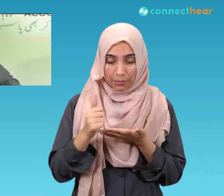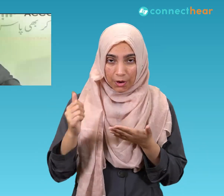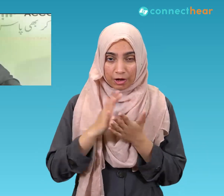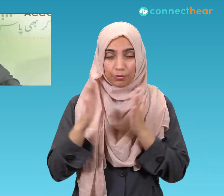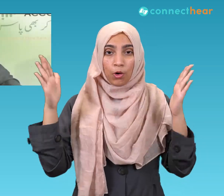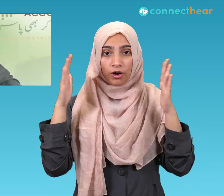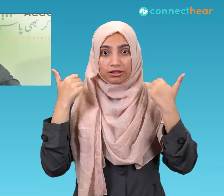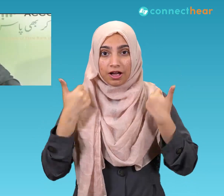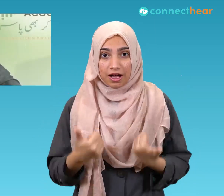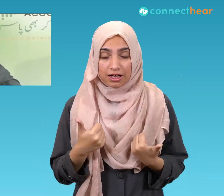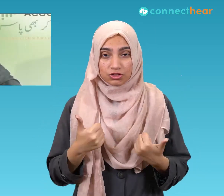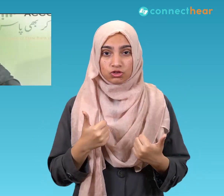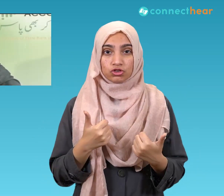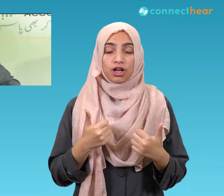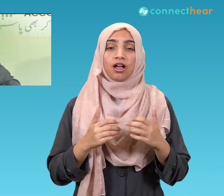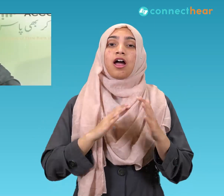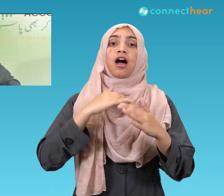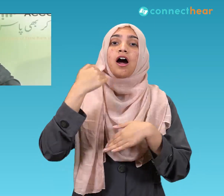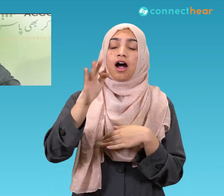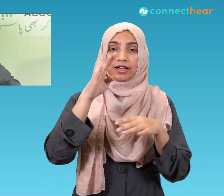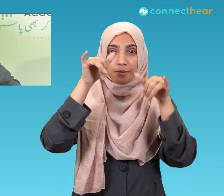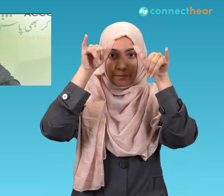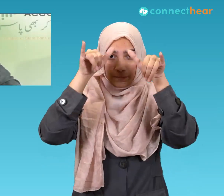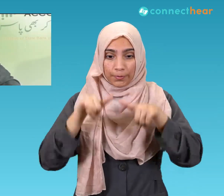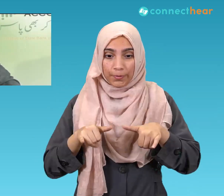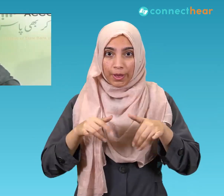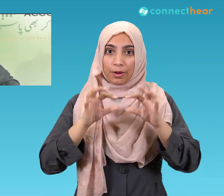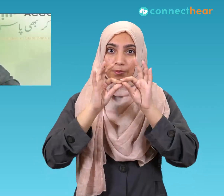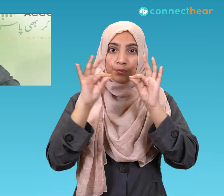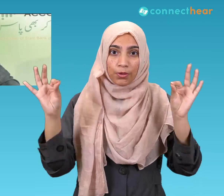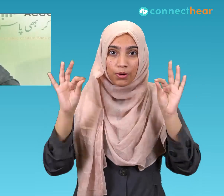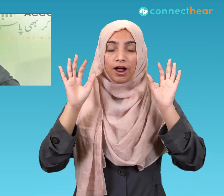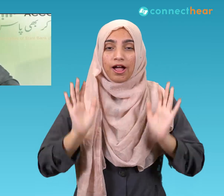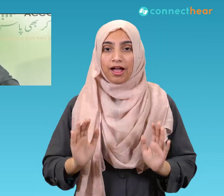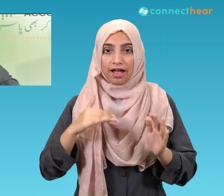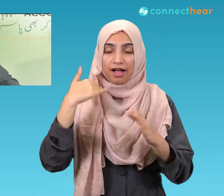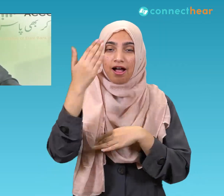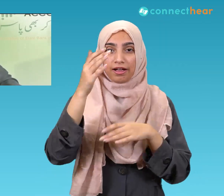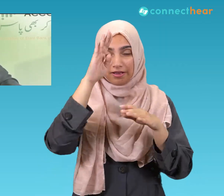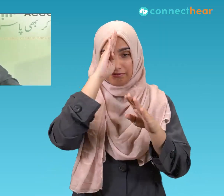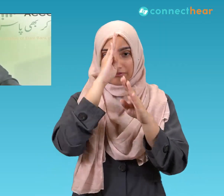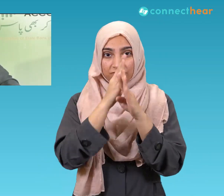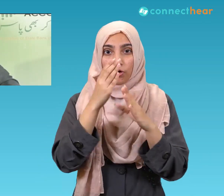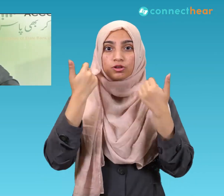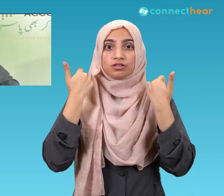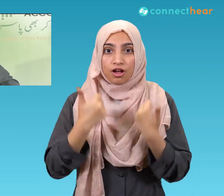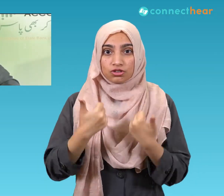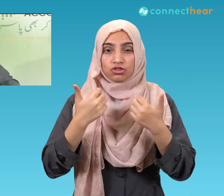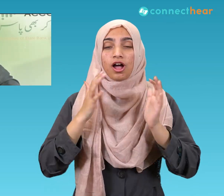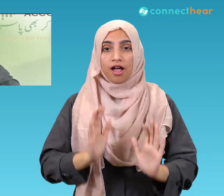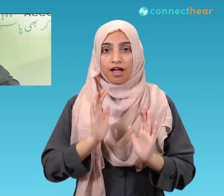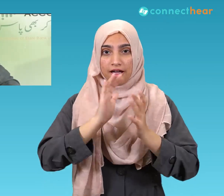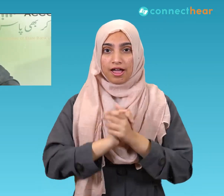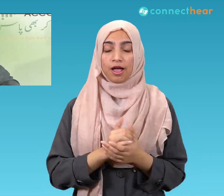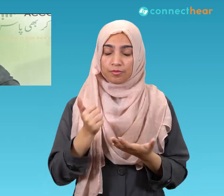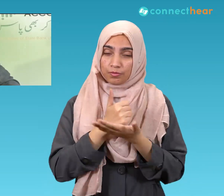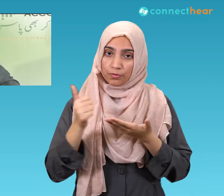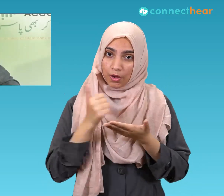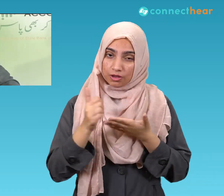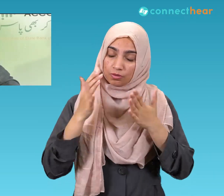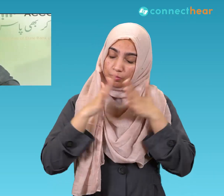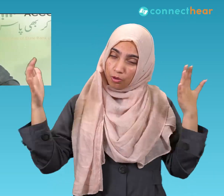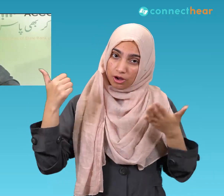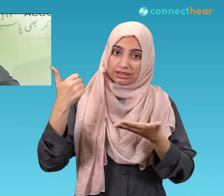جو ہماری اب ویژن ہے اس ملک کی گروتھ ریٹ کے اوپر, اور یہ جو فیوچر ڈائریکشن ہے جس طرف ہم جا رہے ہیں, اس میں بینکس کا بہت بڑا رول